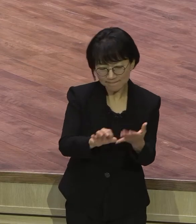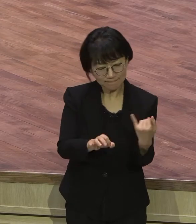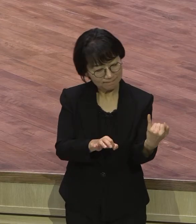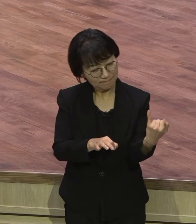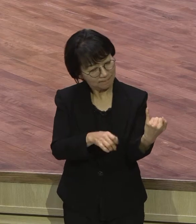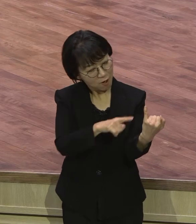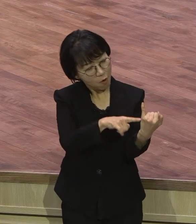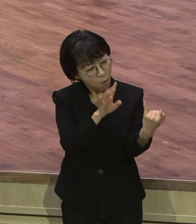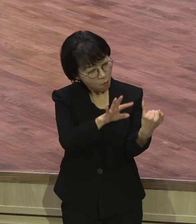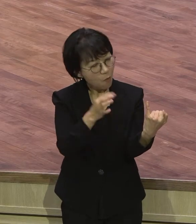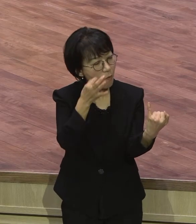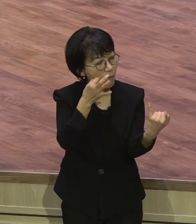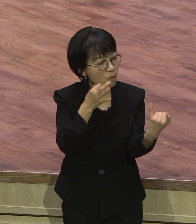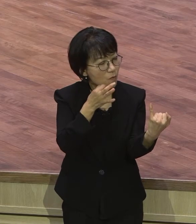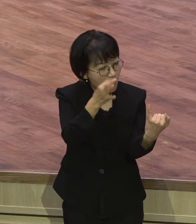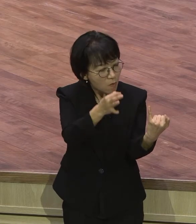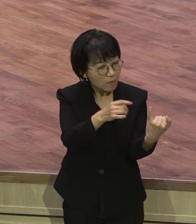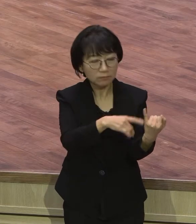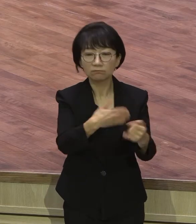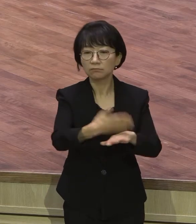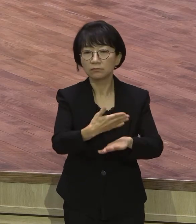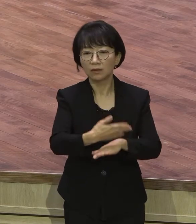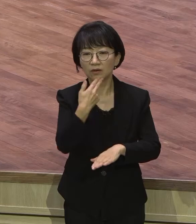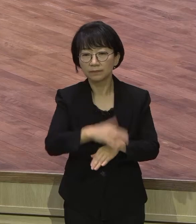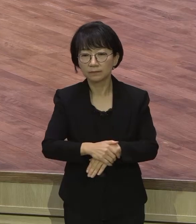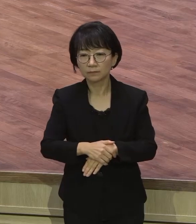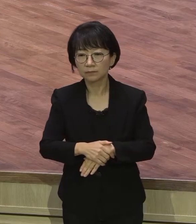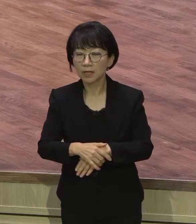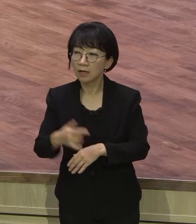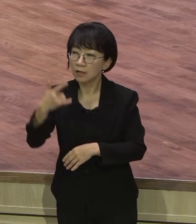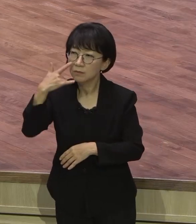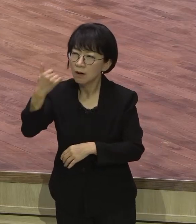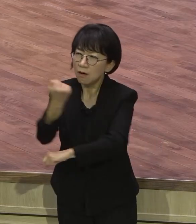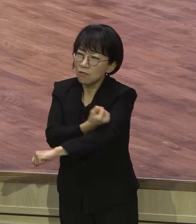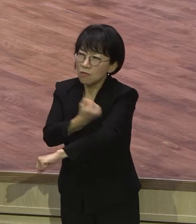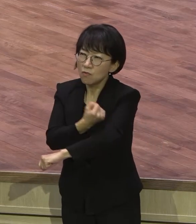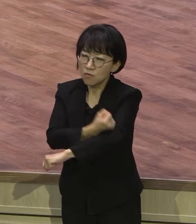없어. 땀 흘려 수고해서 키워준 부모에 대한 감사가 없어.